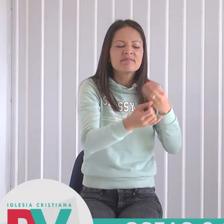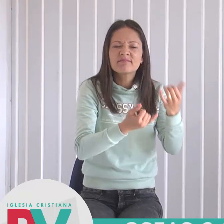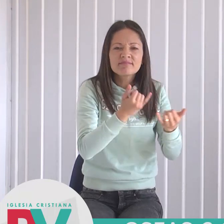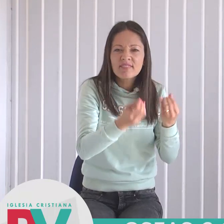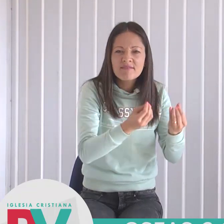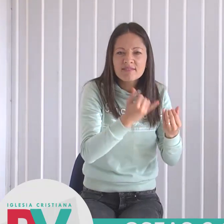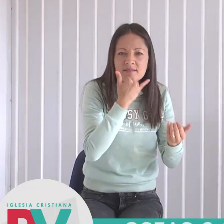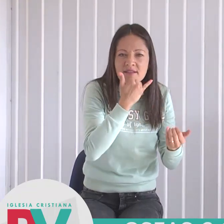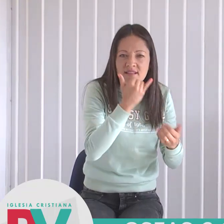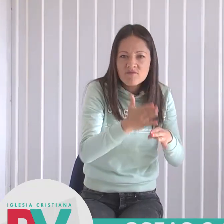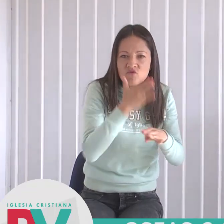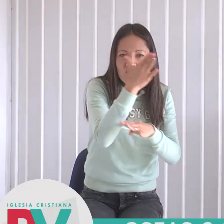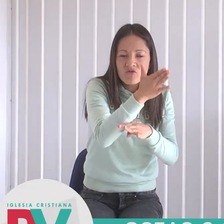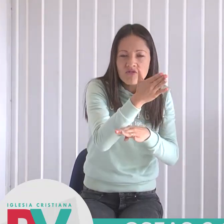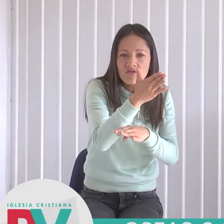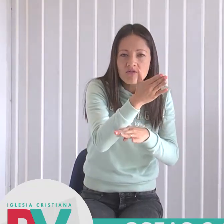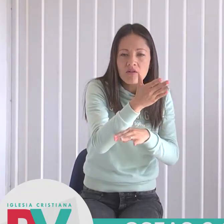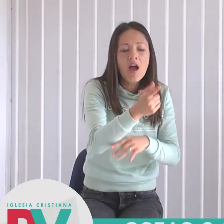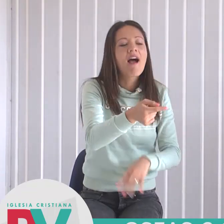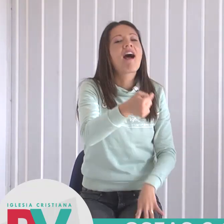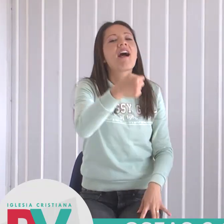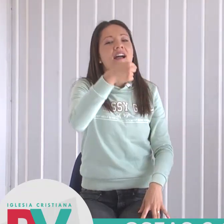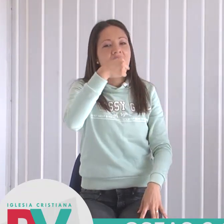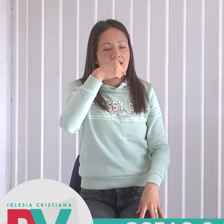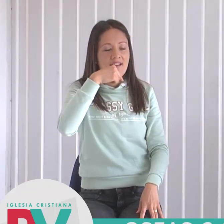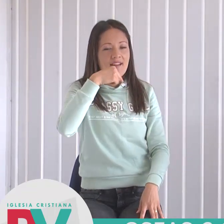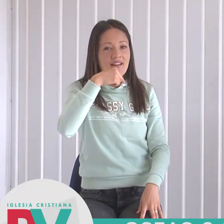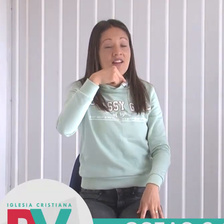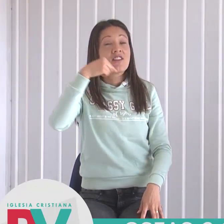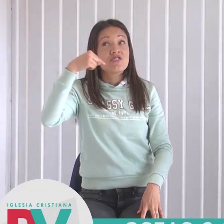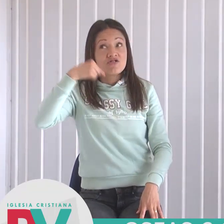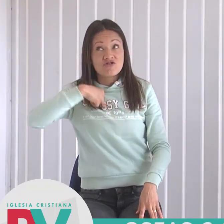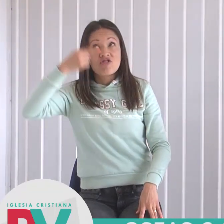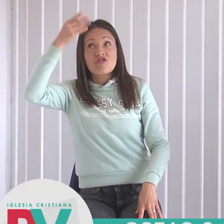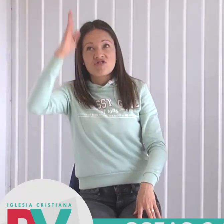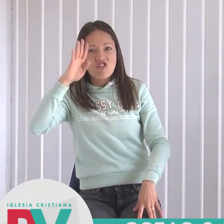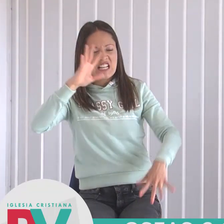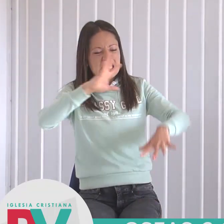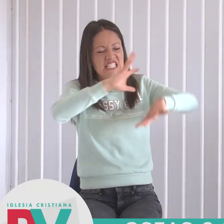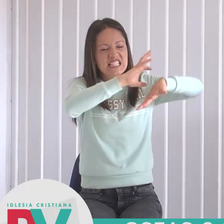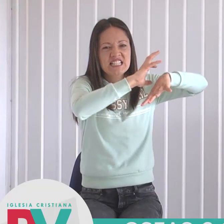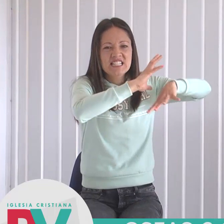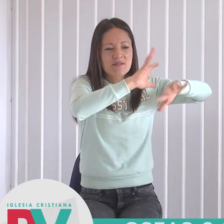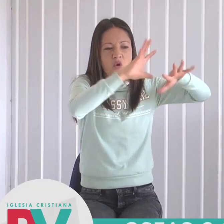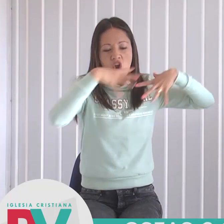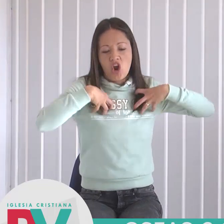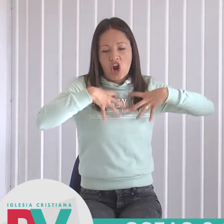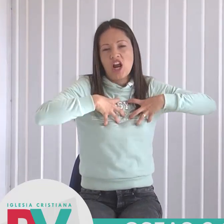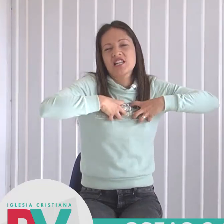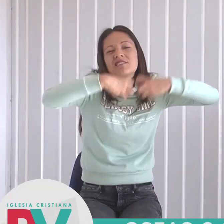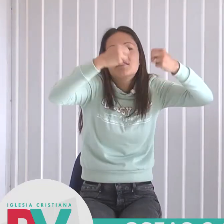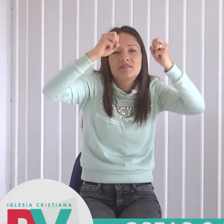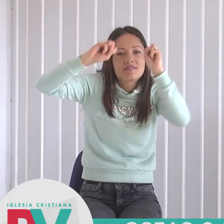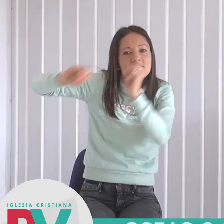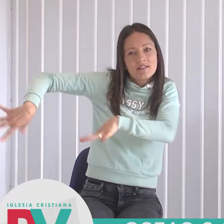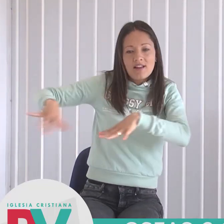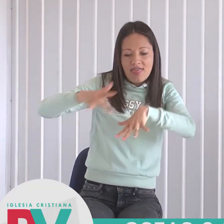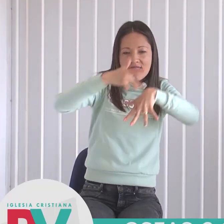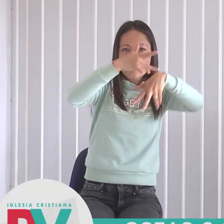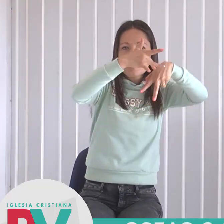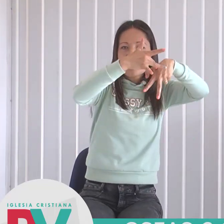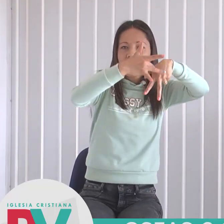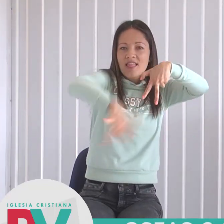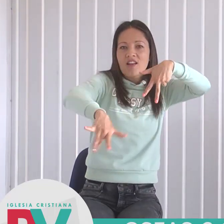ocurrir? Lea conmigo. No sea que yo la despoje y desnude, la ponga como el día